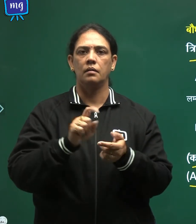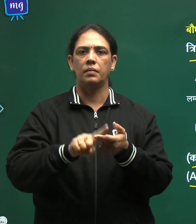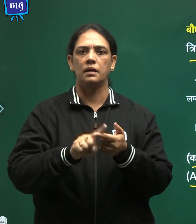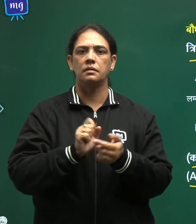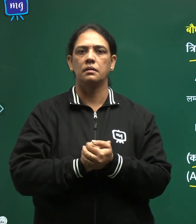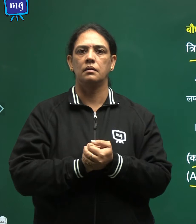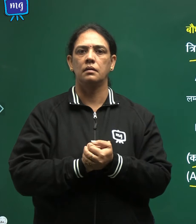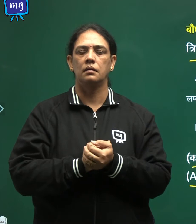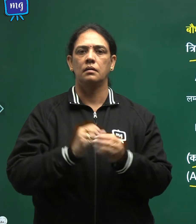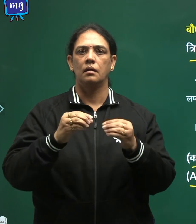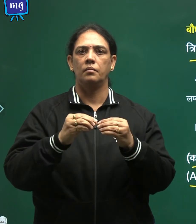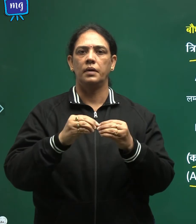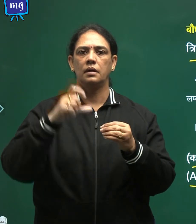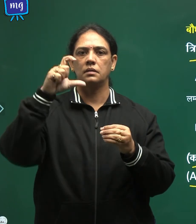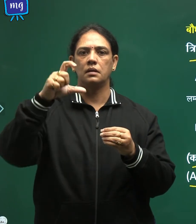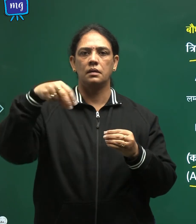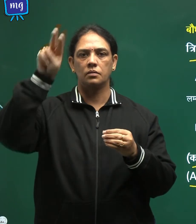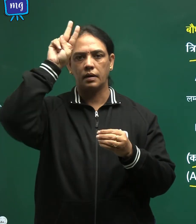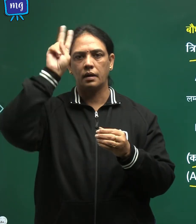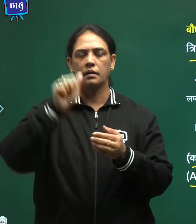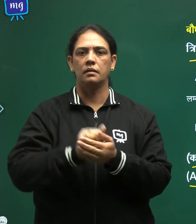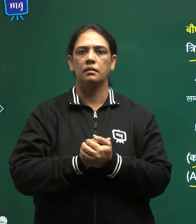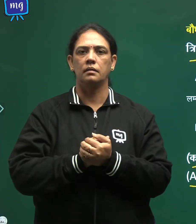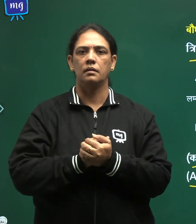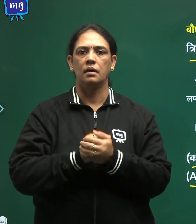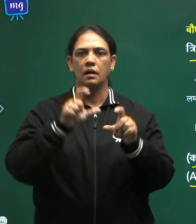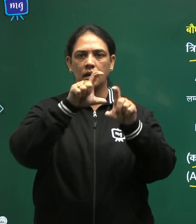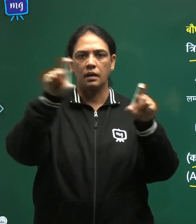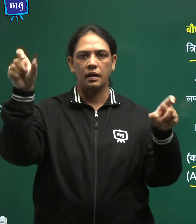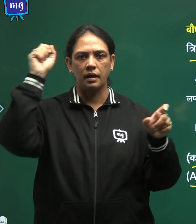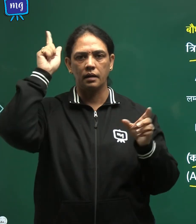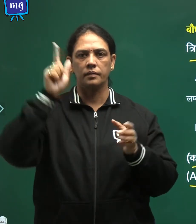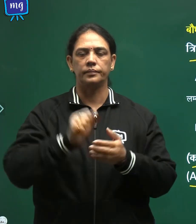प्लस BC स्क्वायर। समझ आ गया?